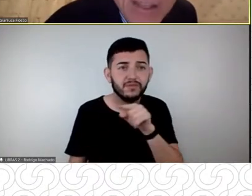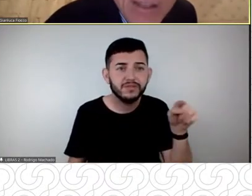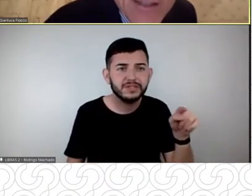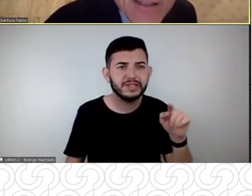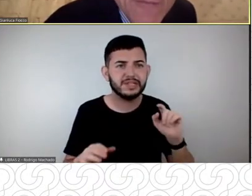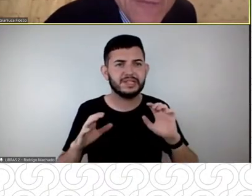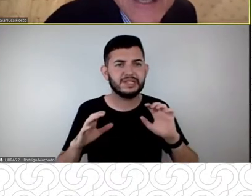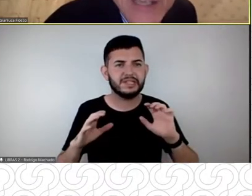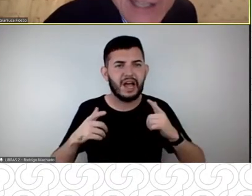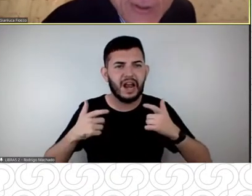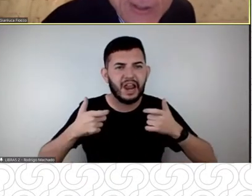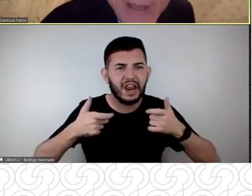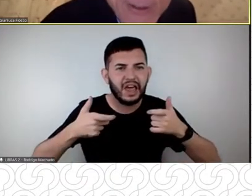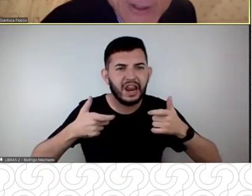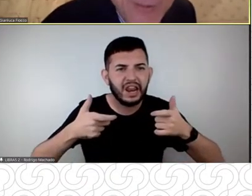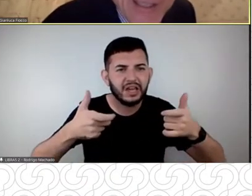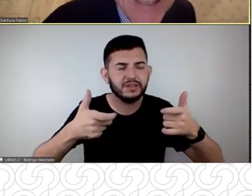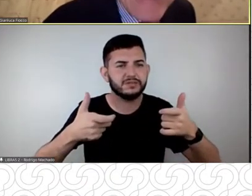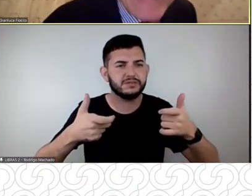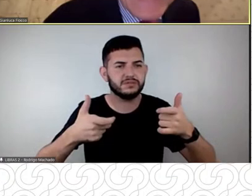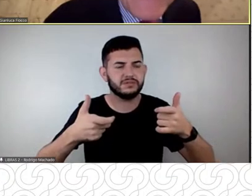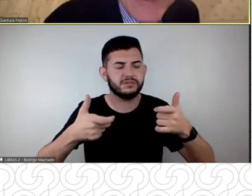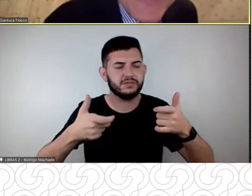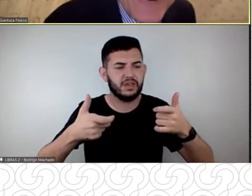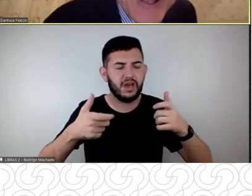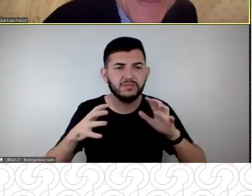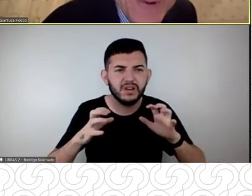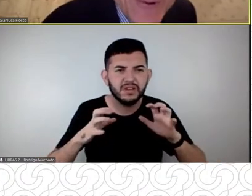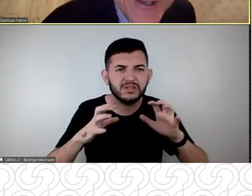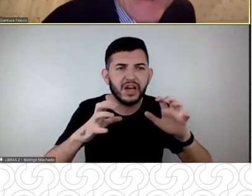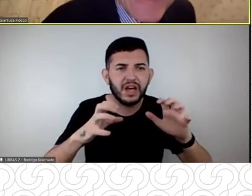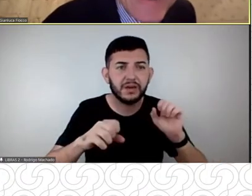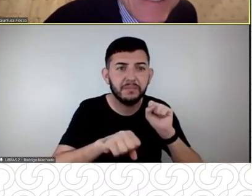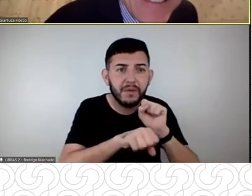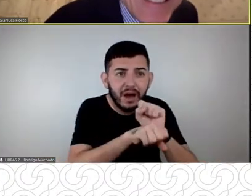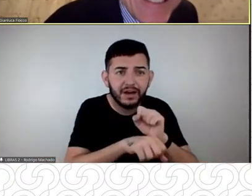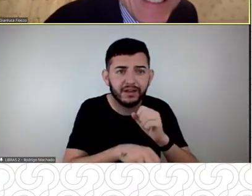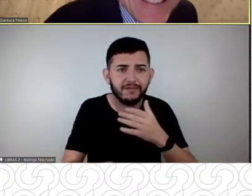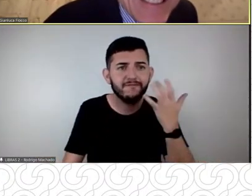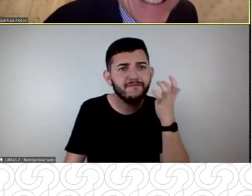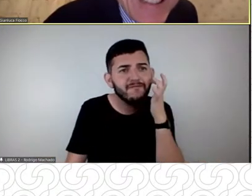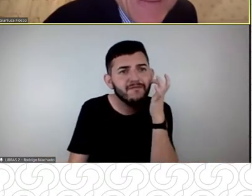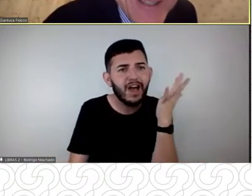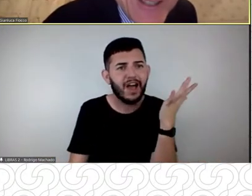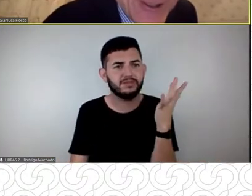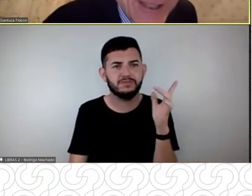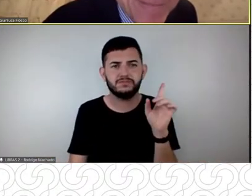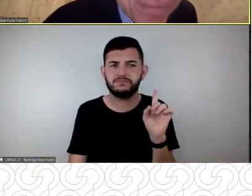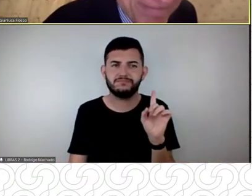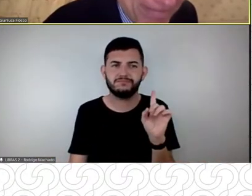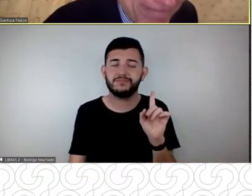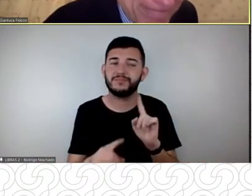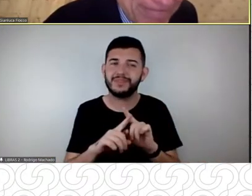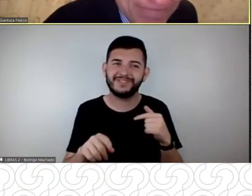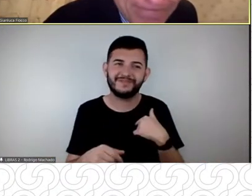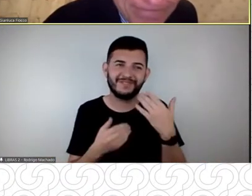interromper esses ataques não é nada fácil. Então, eu agradeço, espero ter contribuído de alguma